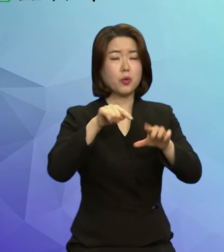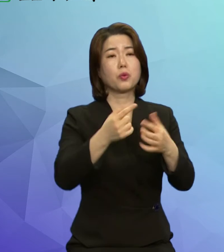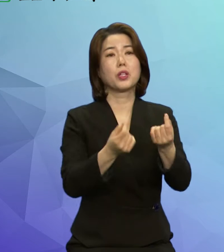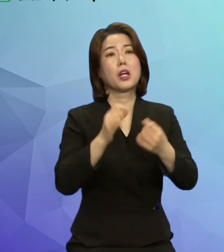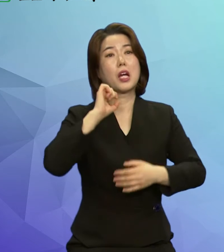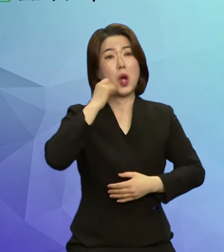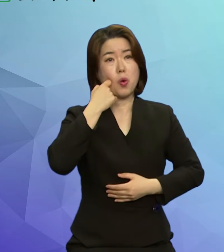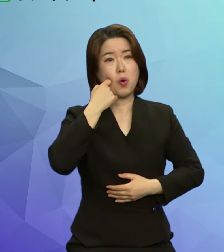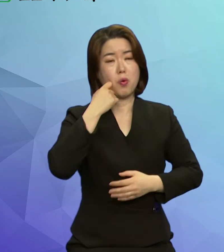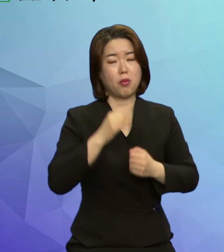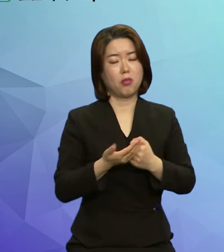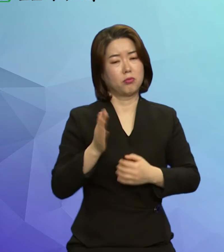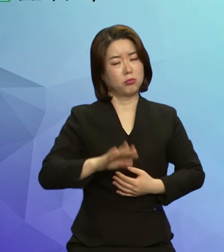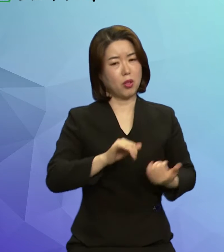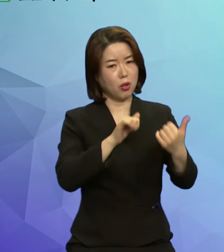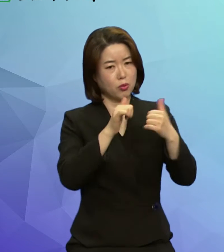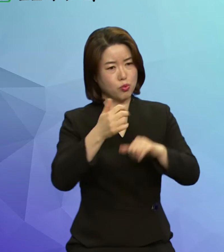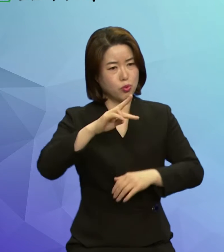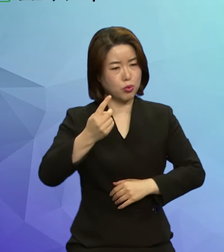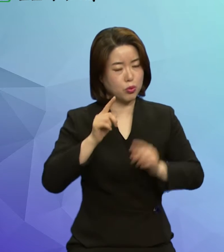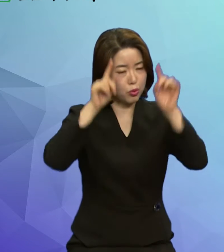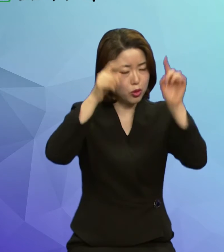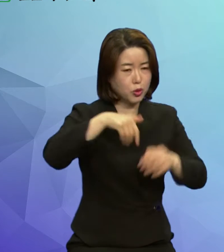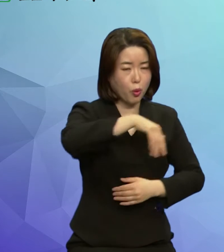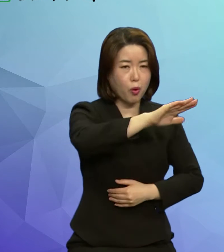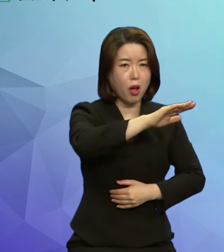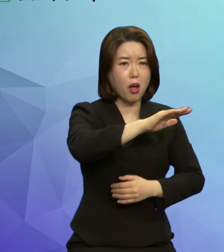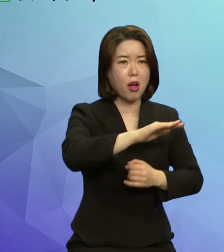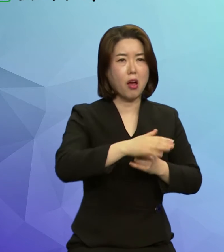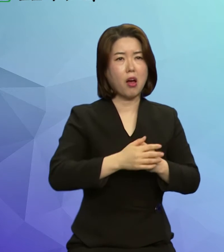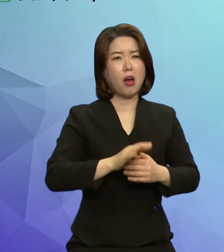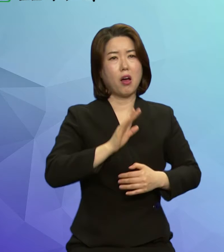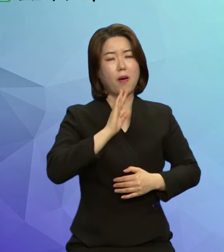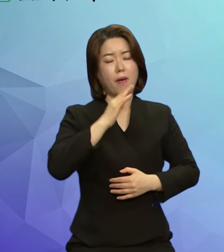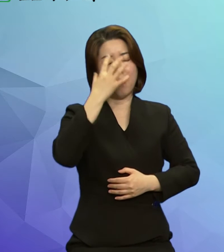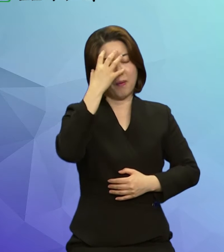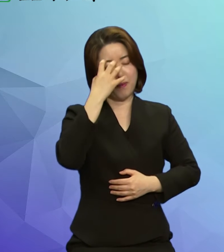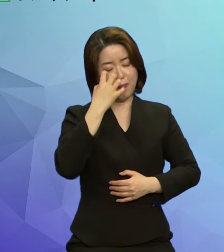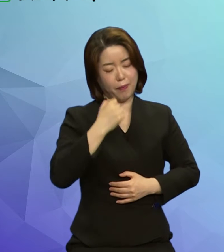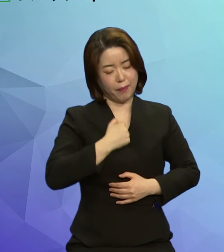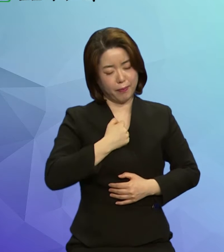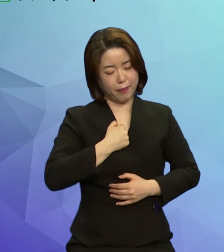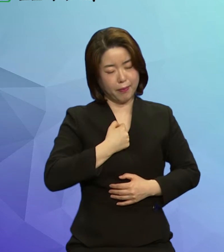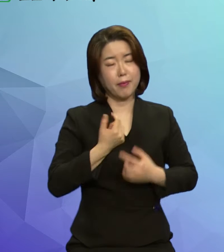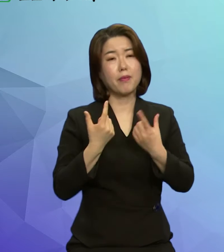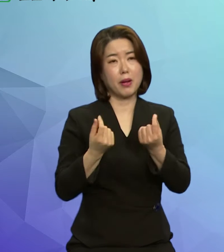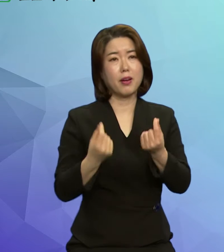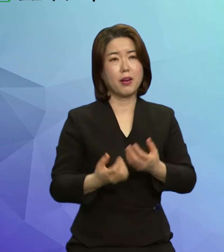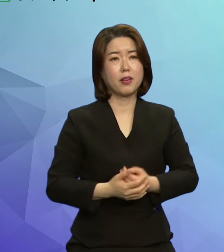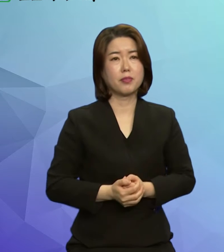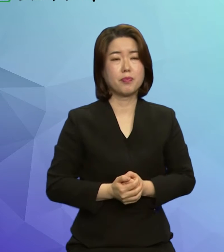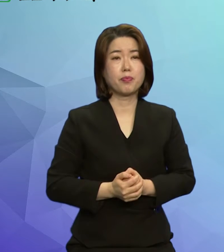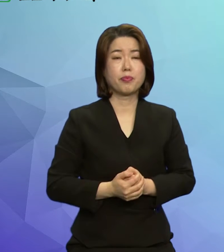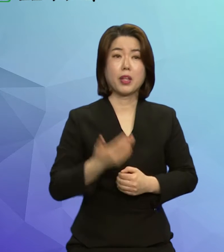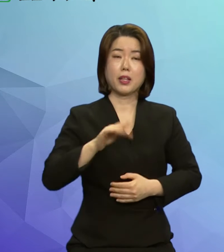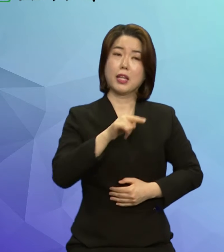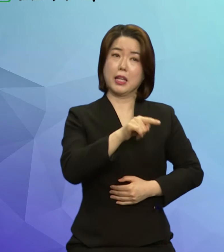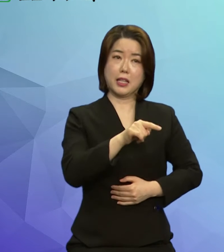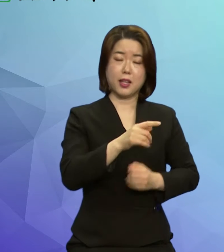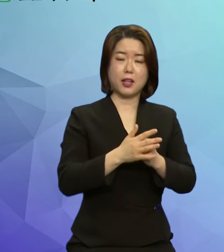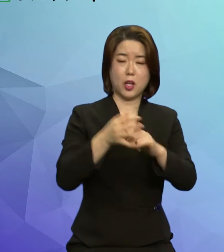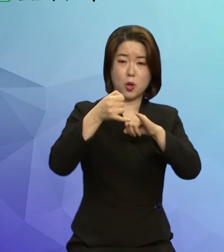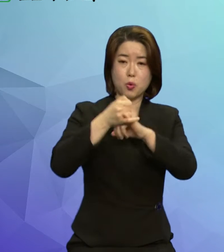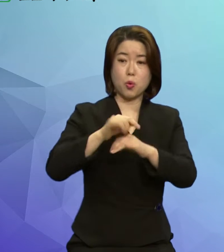때 죽어서도 지옥 간다면 얼마나 비참한가 하는 거죠. 그런데 이것이 꼭